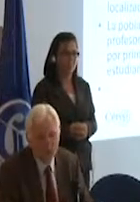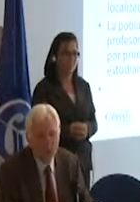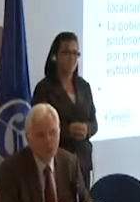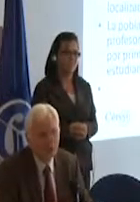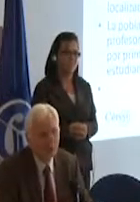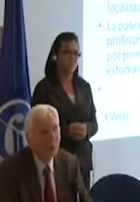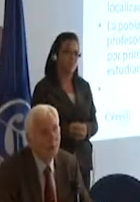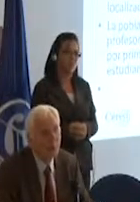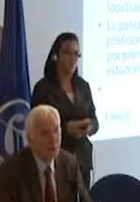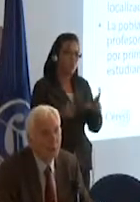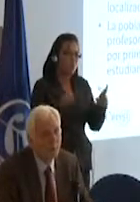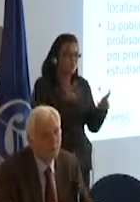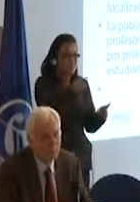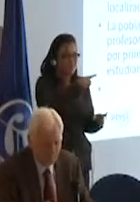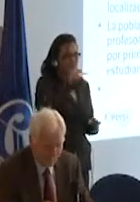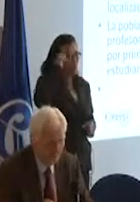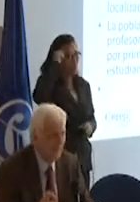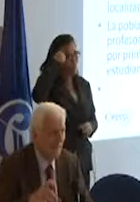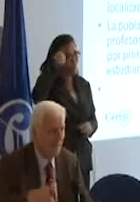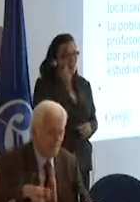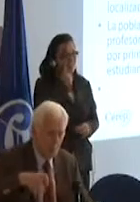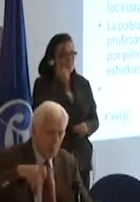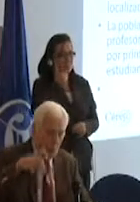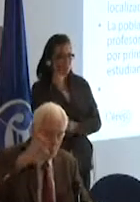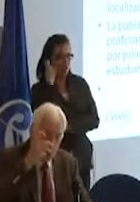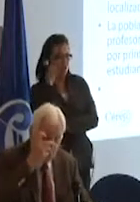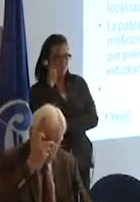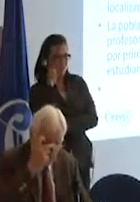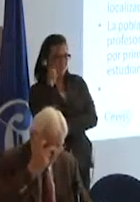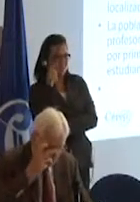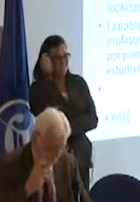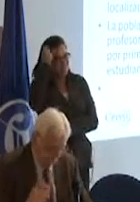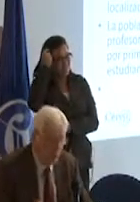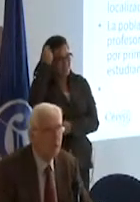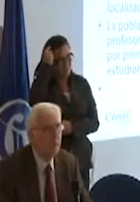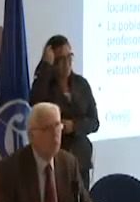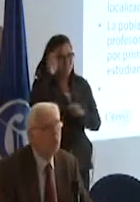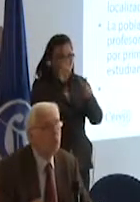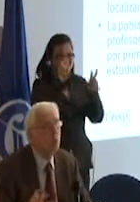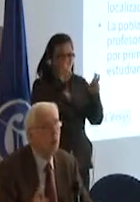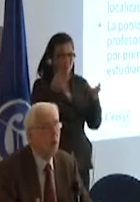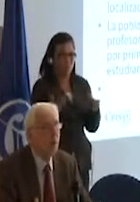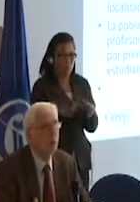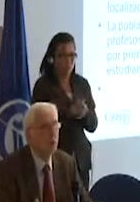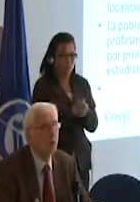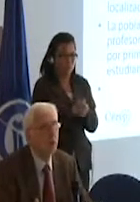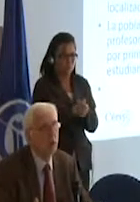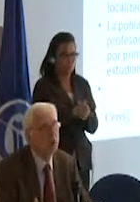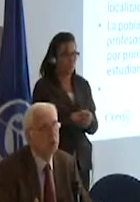espero que recuerden la conferencia de ayer de Serge con respecto a la inclusión.